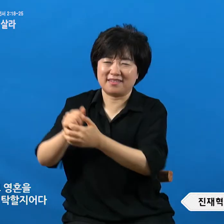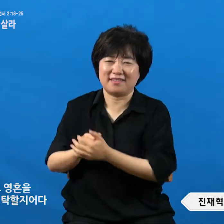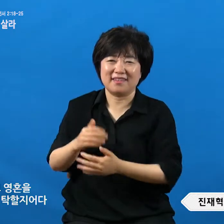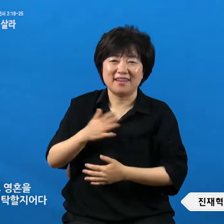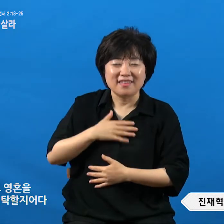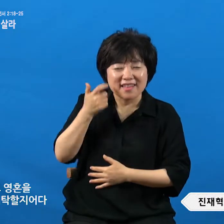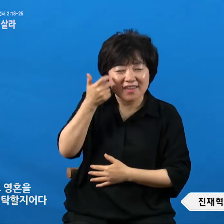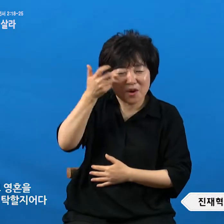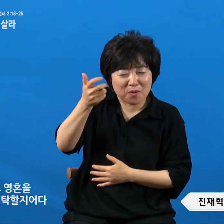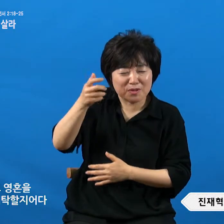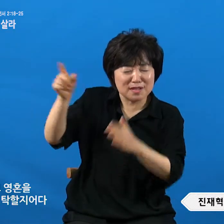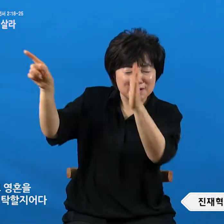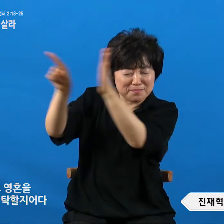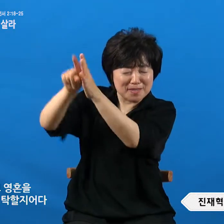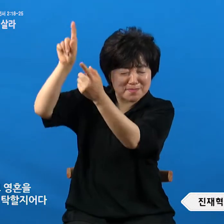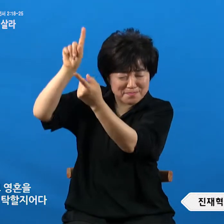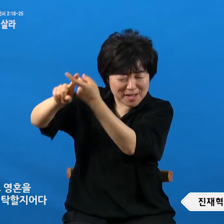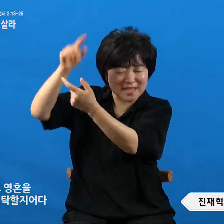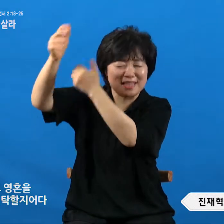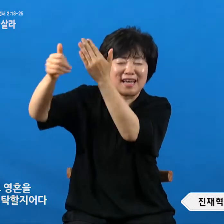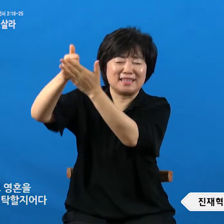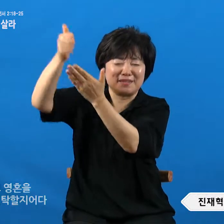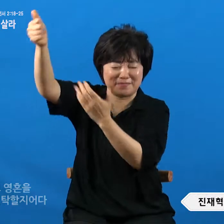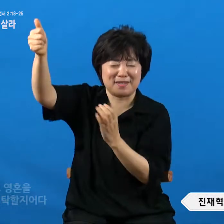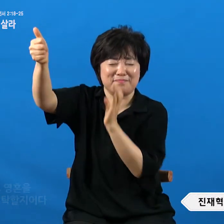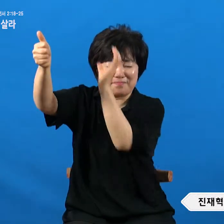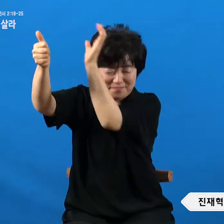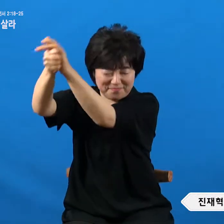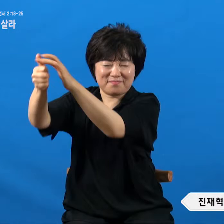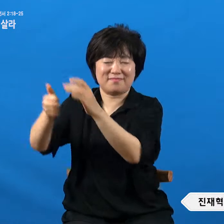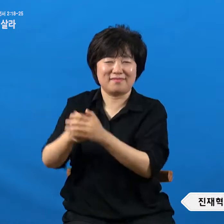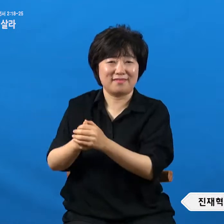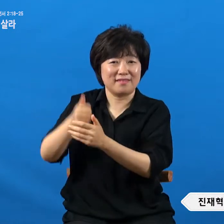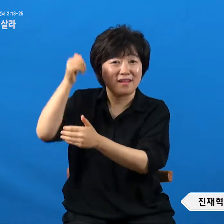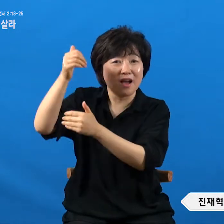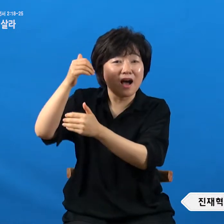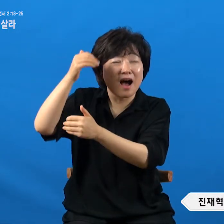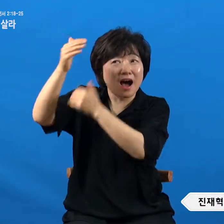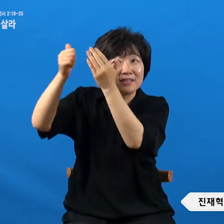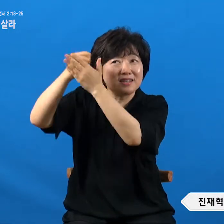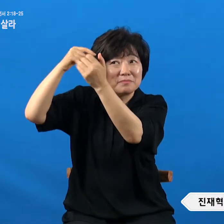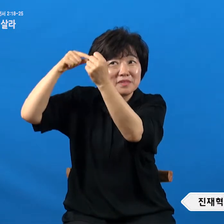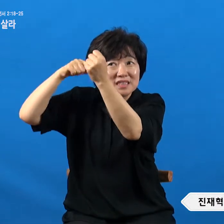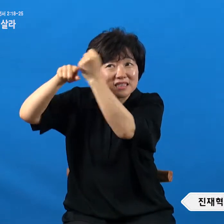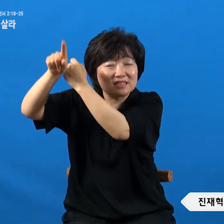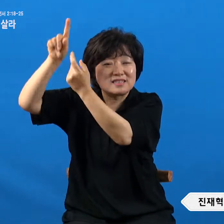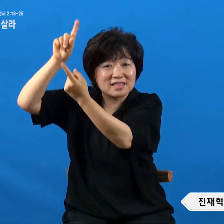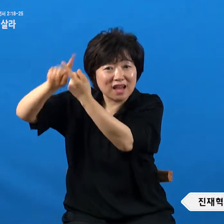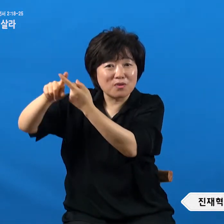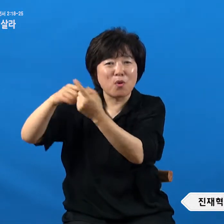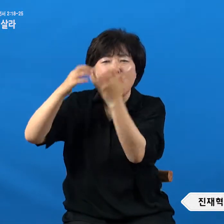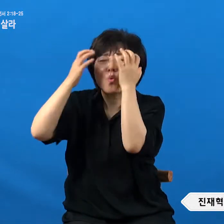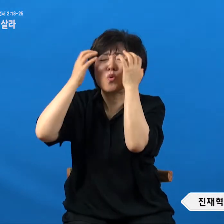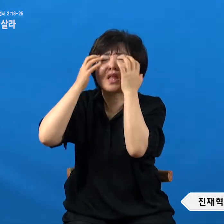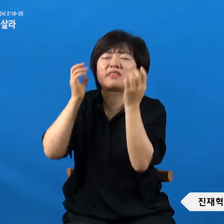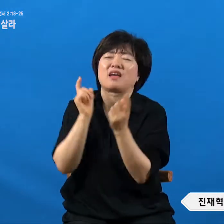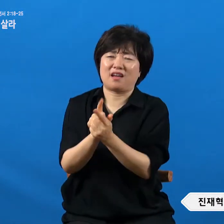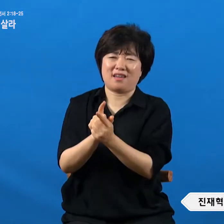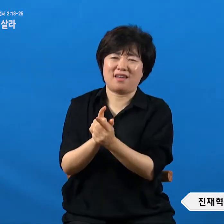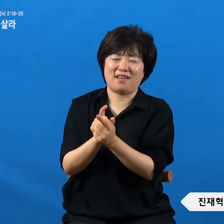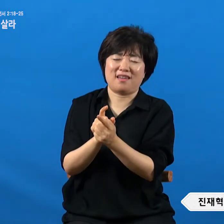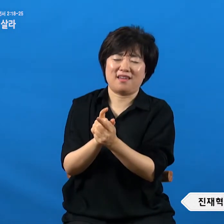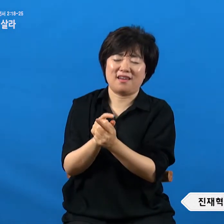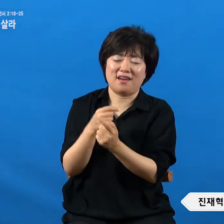의탁할지어다. 하나님의 뜻대로 고난을 받습니다. 그 고난 가운데 있는 우리, 하나님을 의지하라고